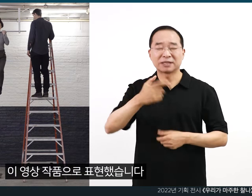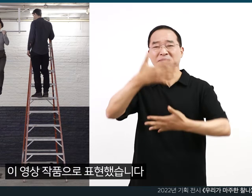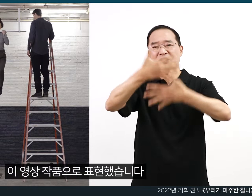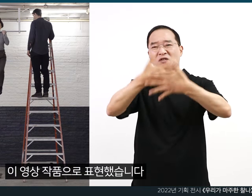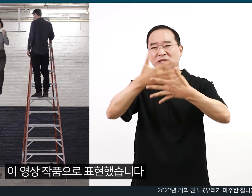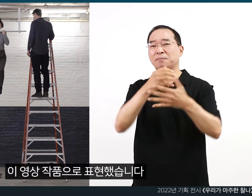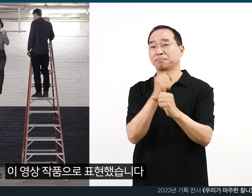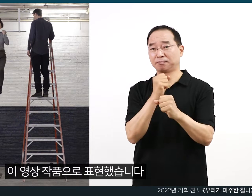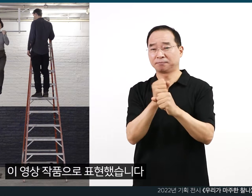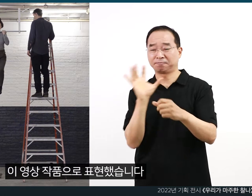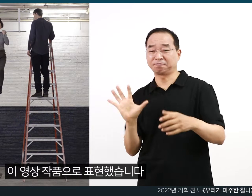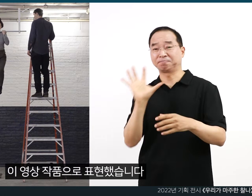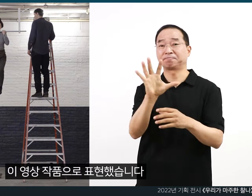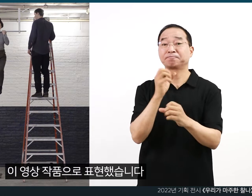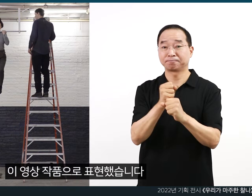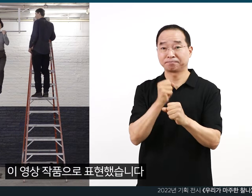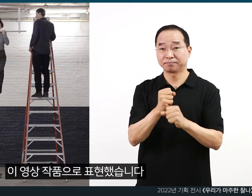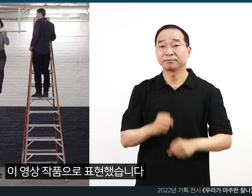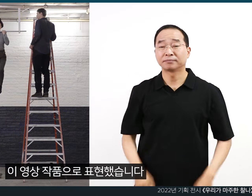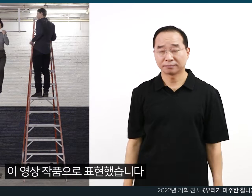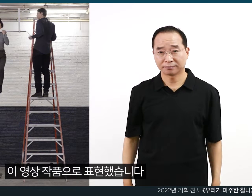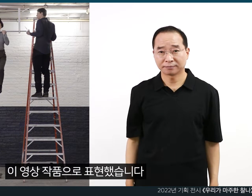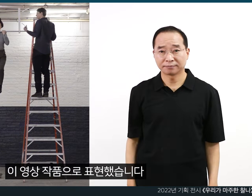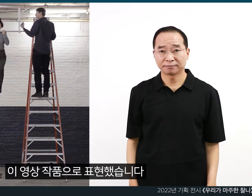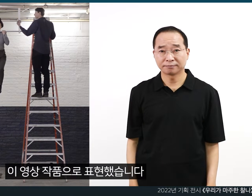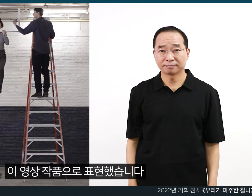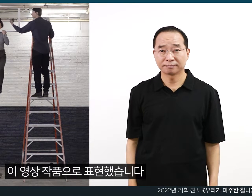작품으로 표현했습니다.